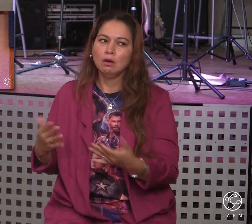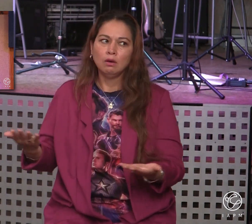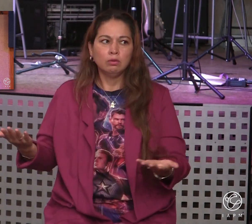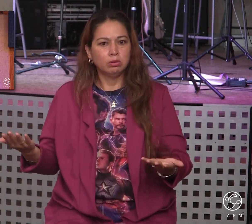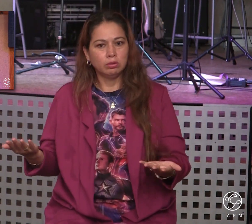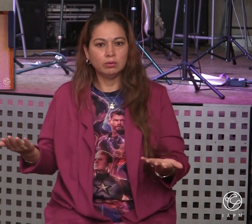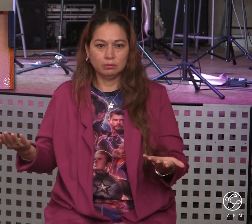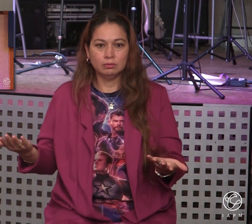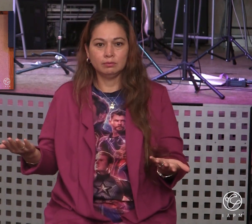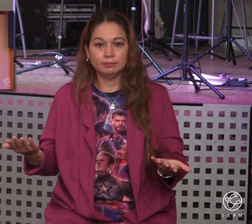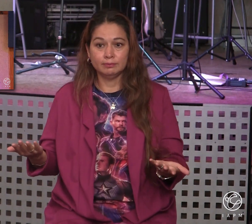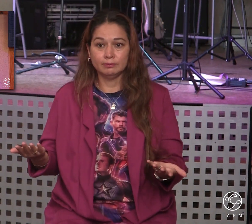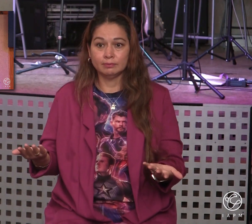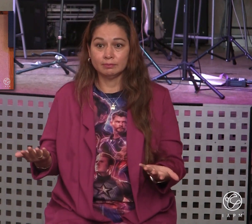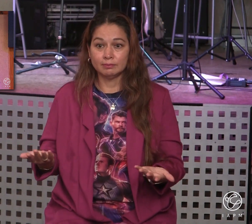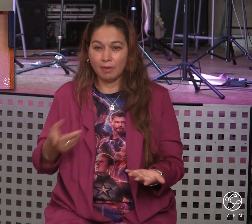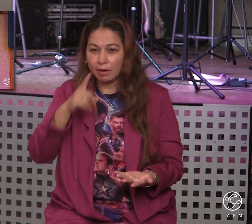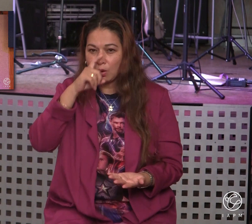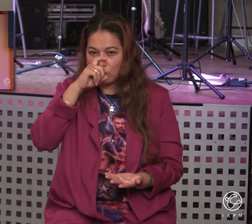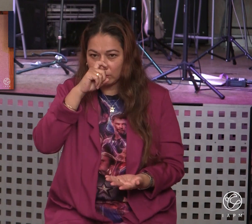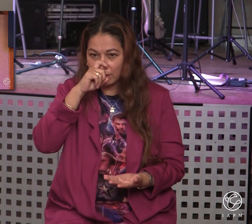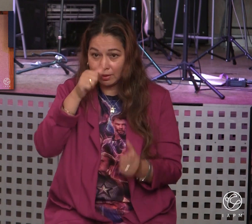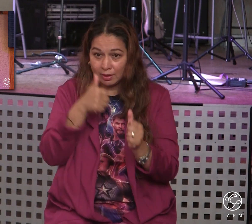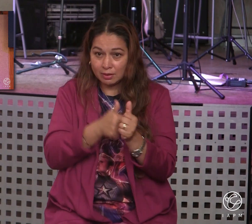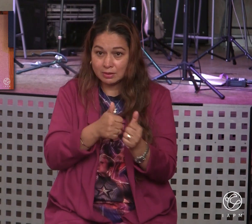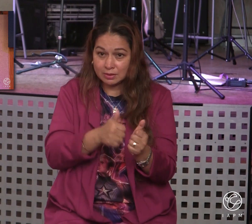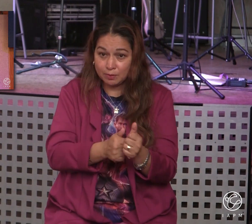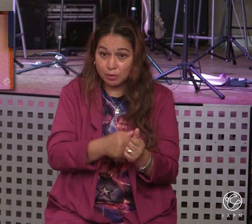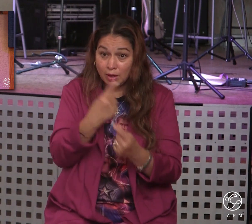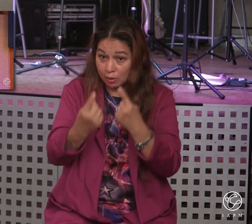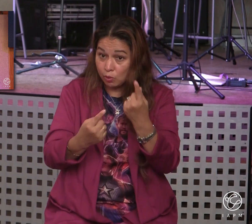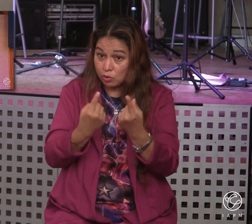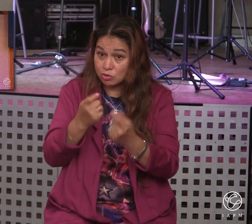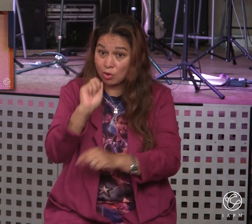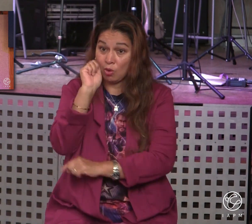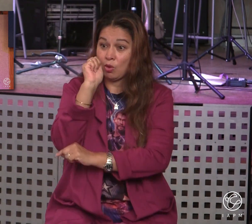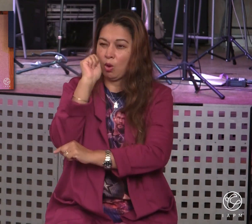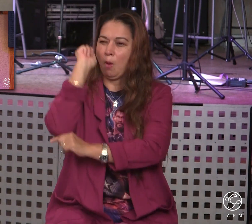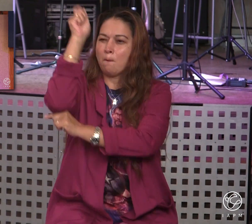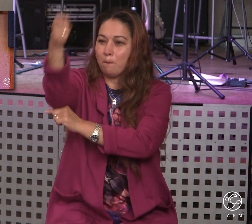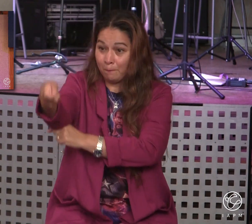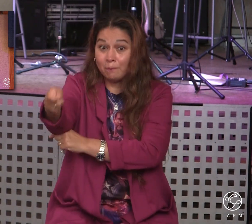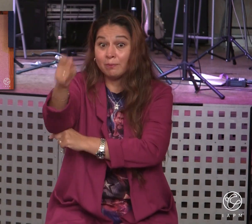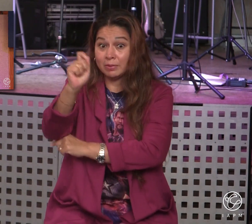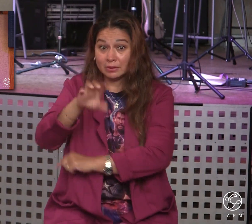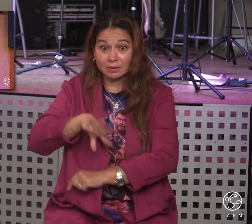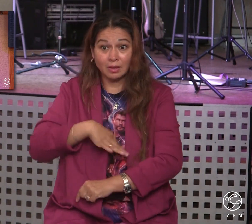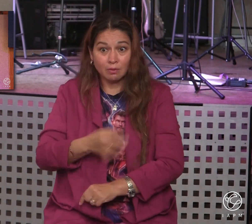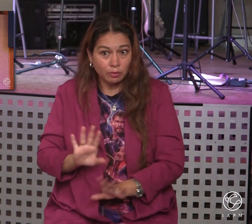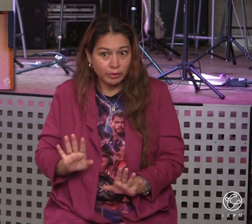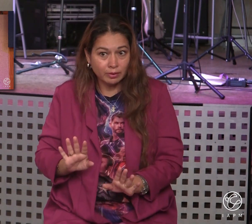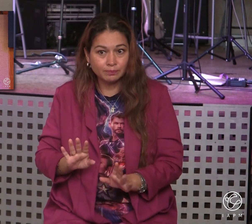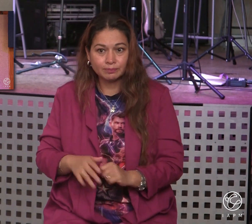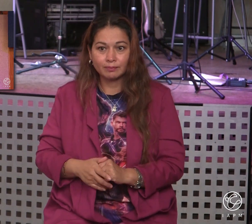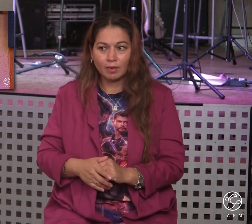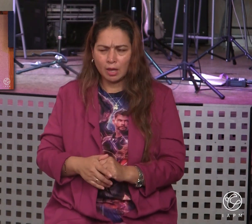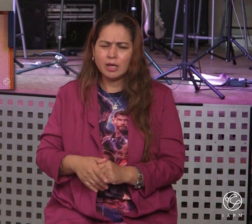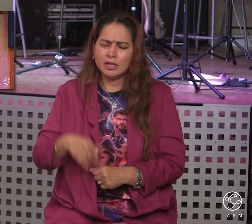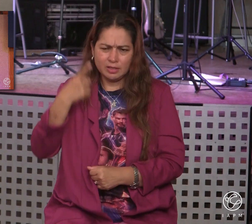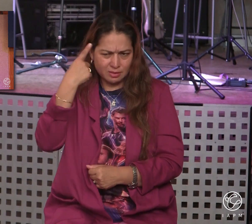muchos de ellos eran pescadores. ¿Qué es lo que ocurre? Que encima nosotros que sabemos de qué va esto, ya 2